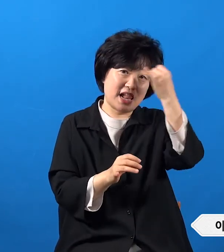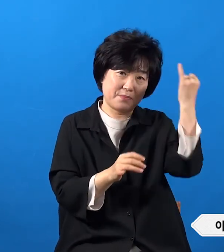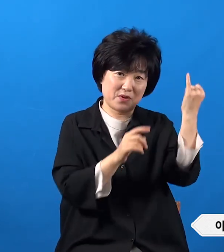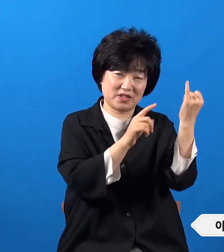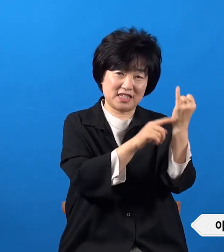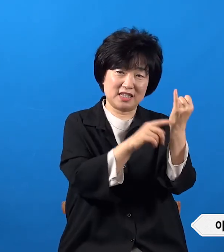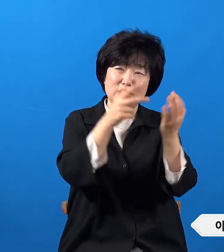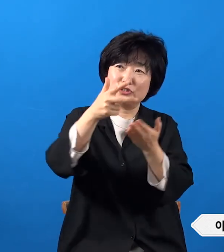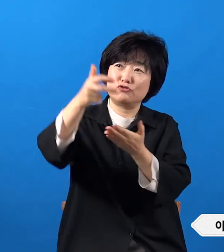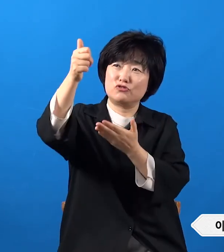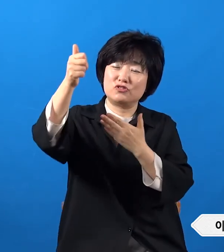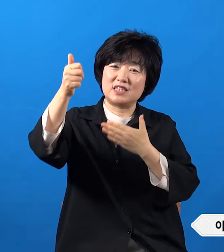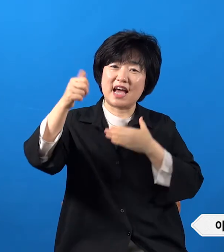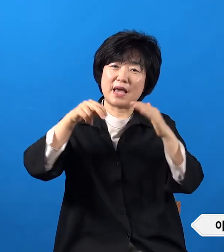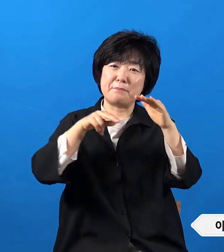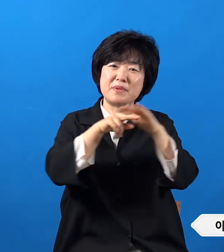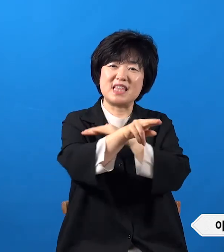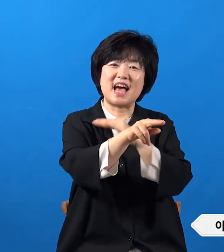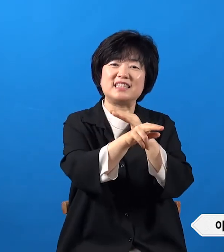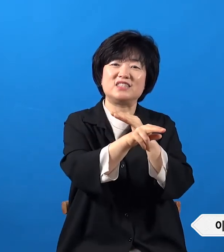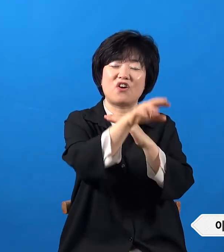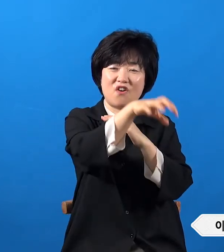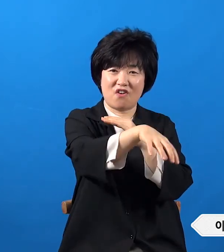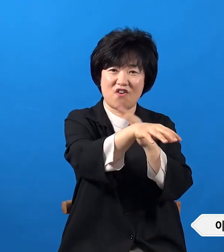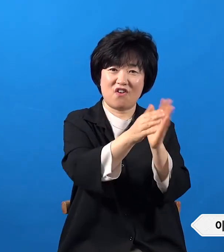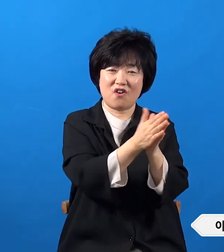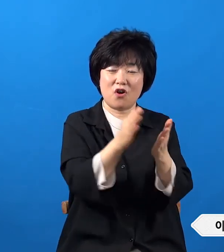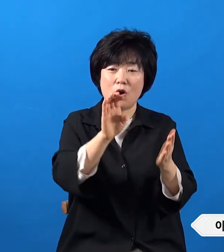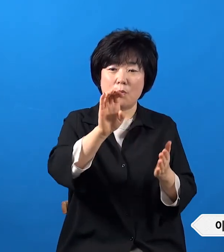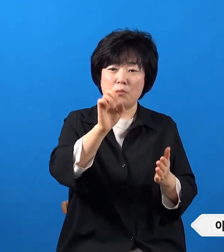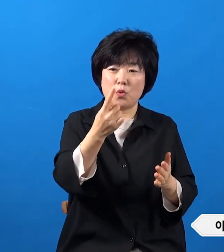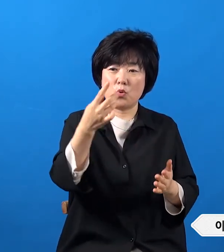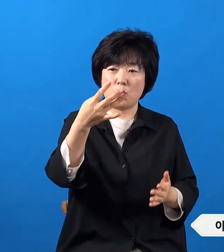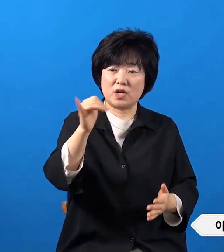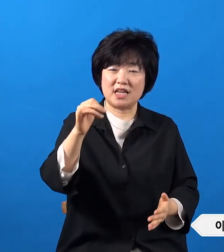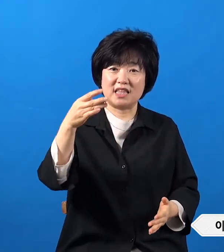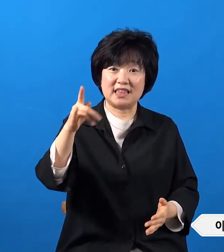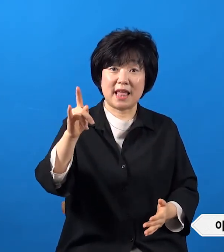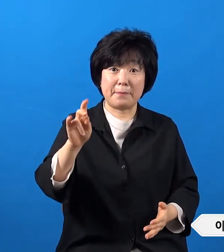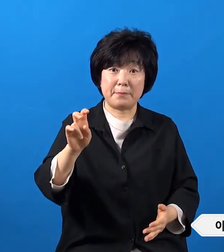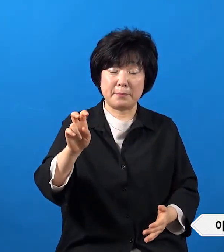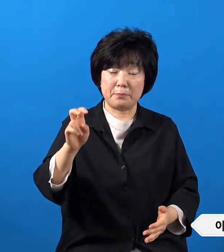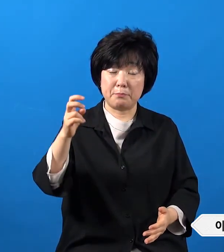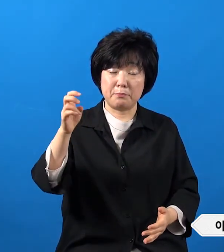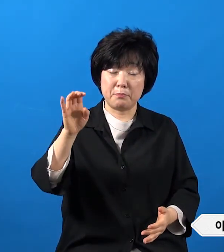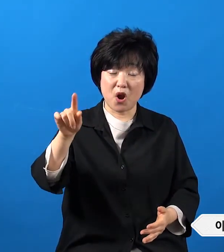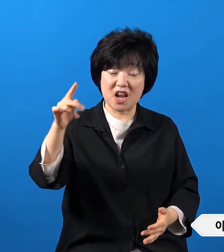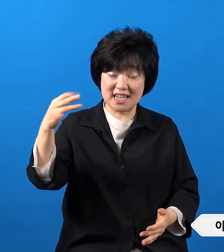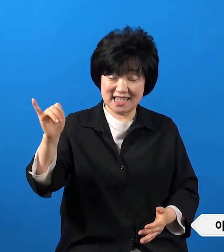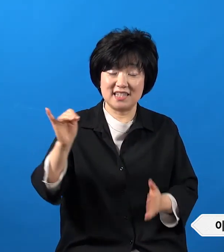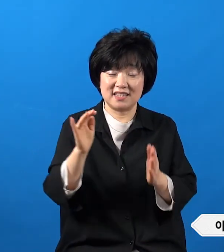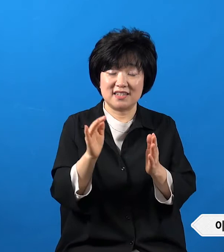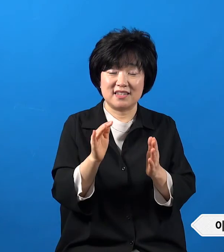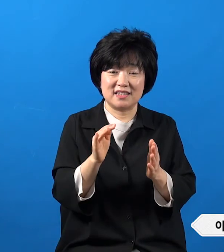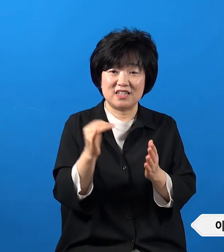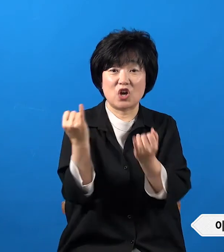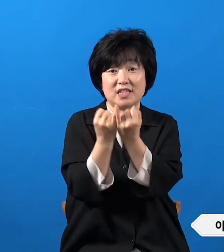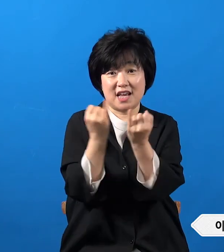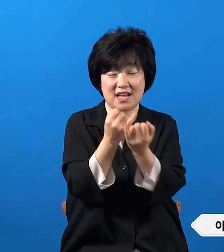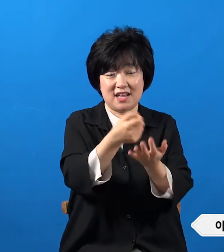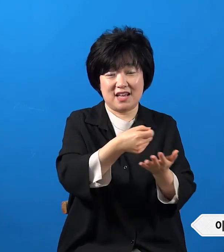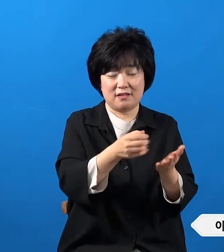주는 나의 피난처라는 책의 저자 코리 텐붐 여사입니다. 화란 할머니죠. 그